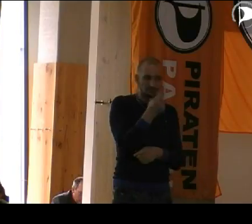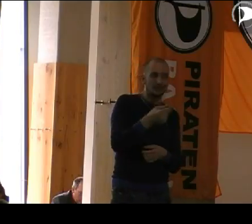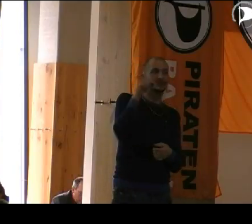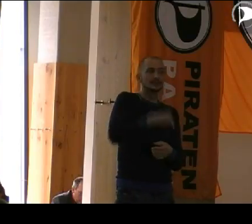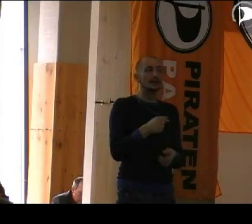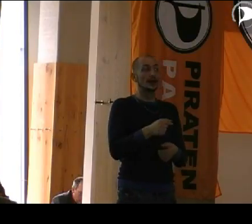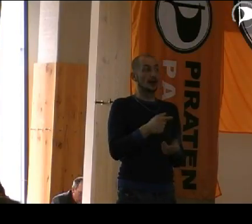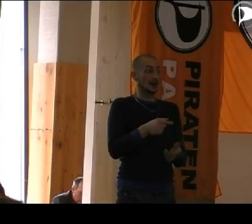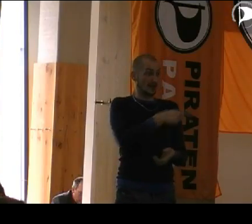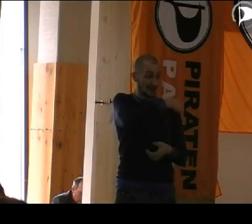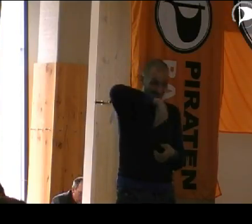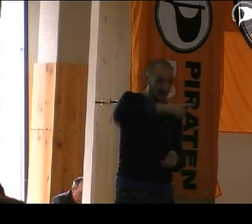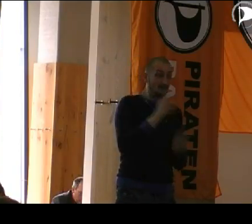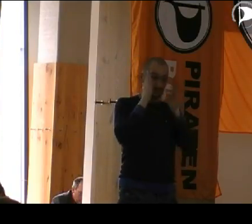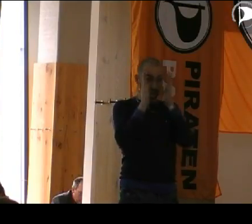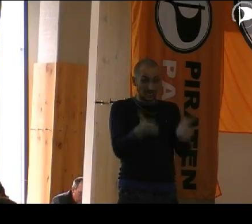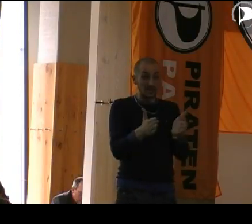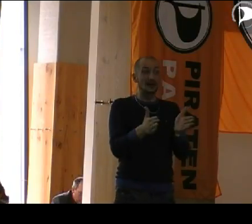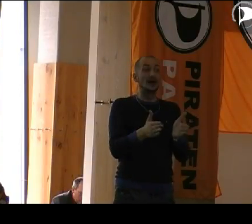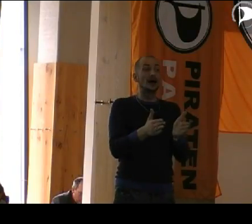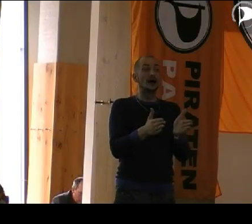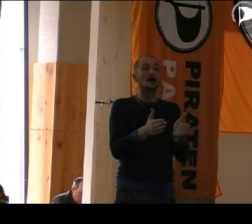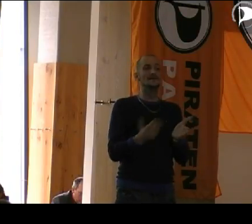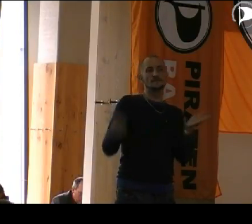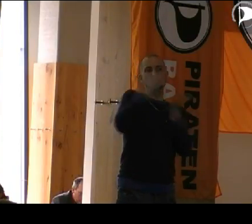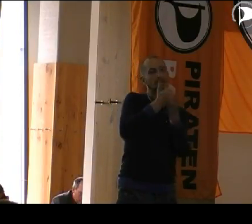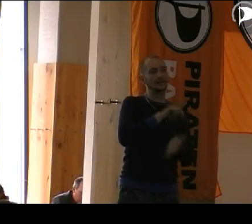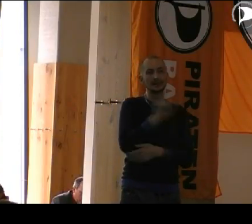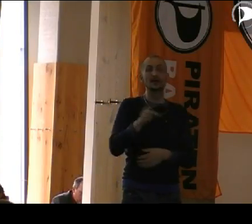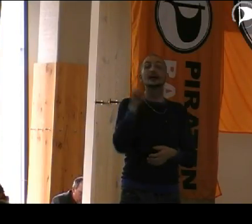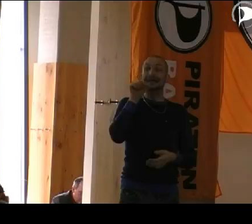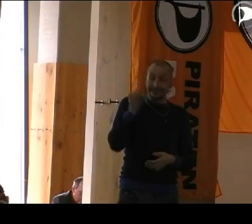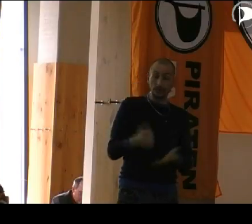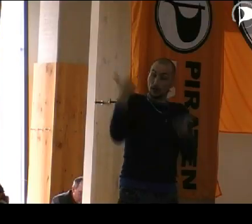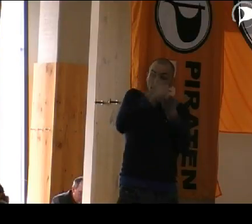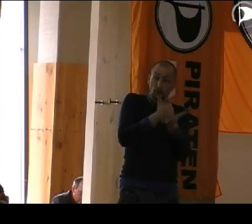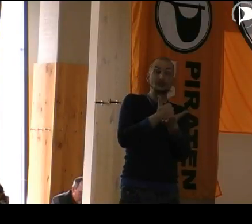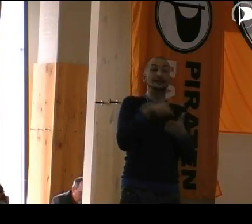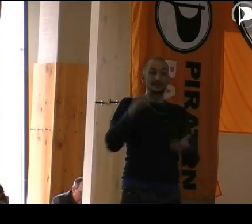nach der vorstandssitzung habe auch den vorstand einfach der station sind von 1